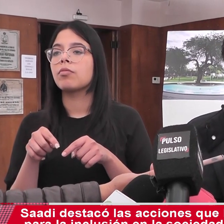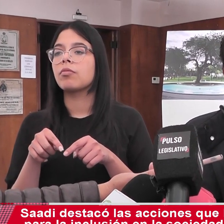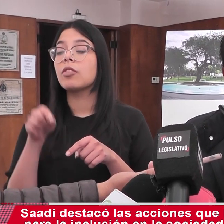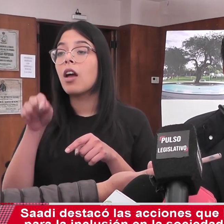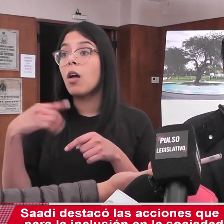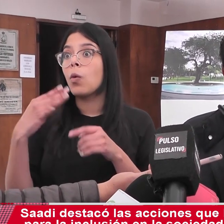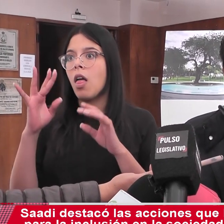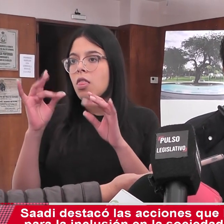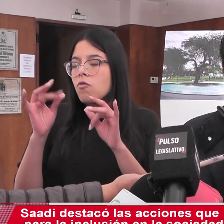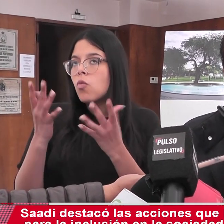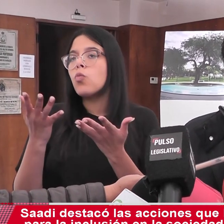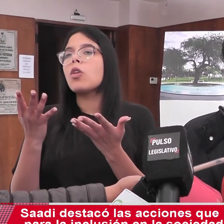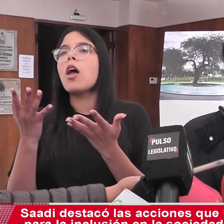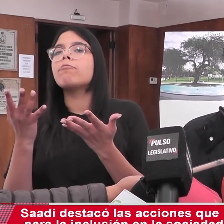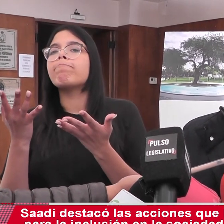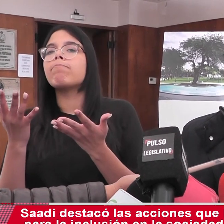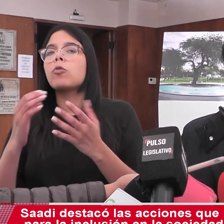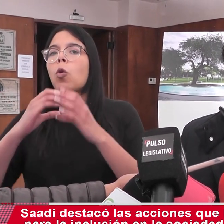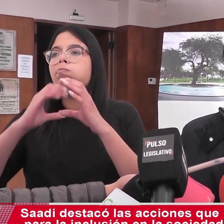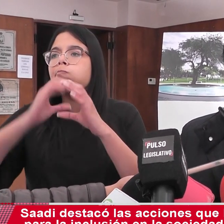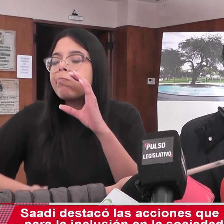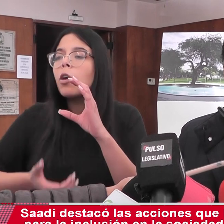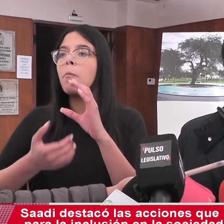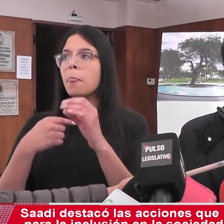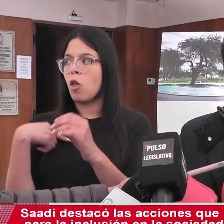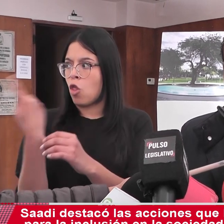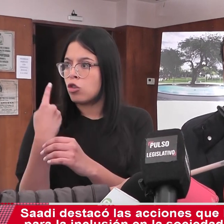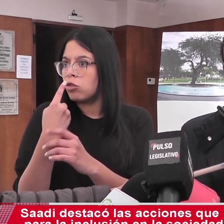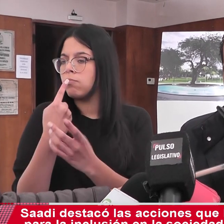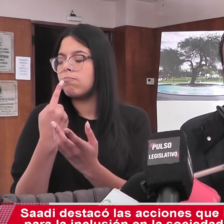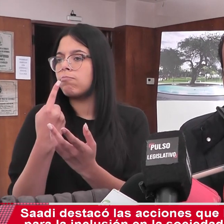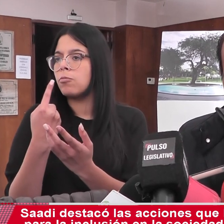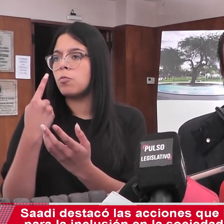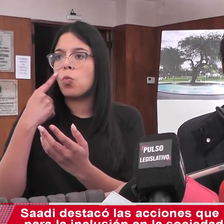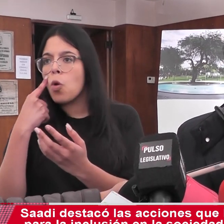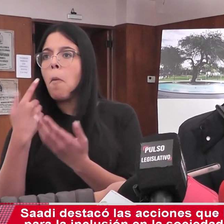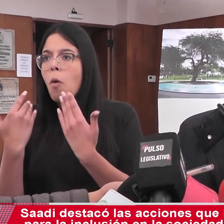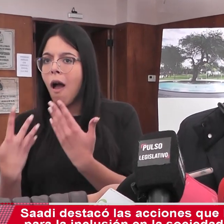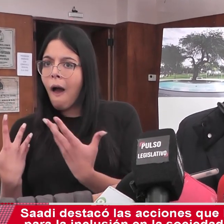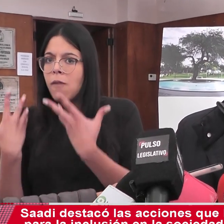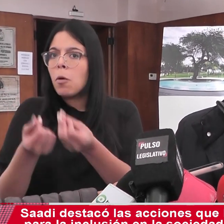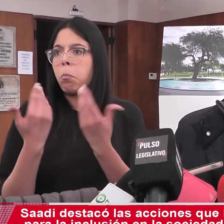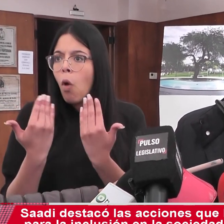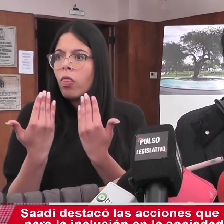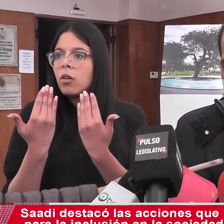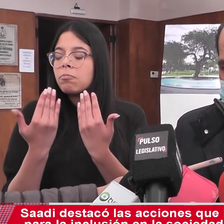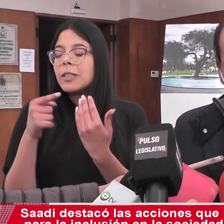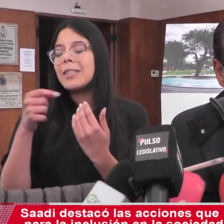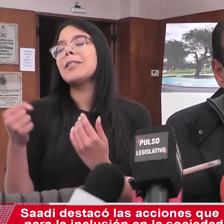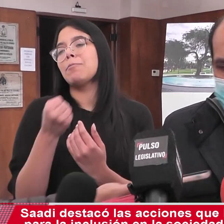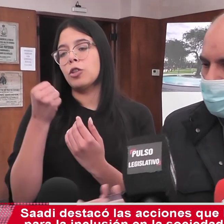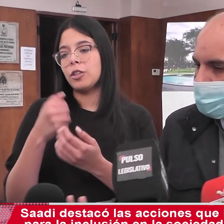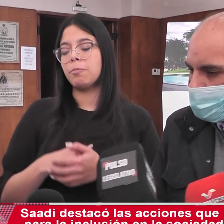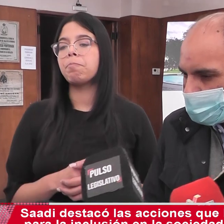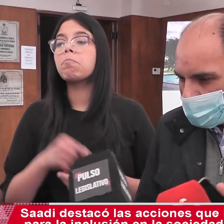esta dificultad para poderse comunicar, y si nosotros podemos ayudar un poco en eso, está bueno que así